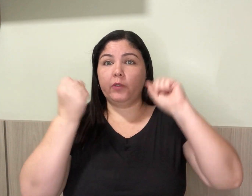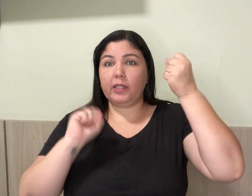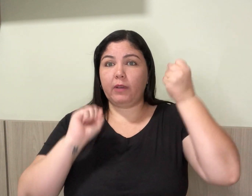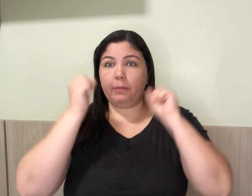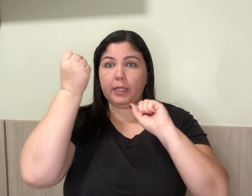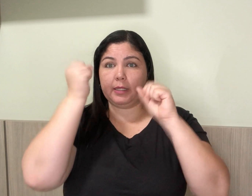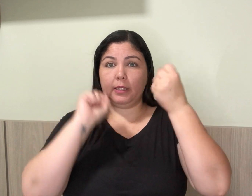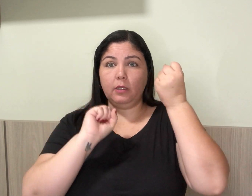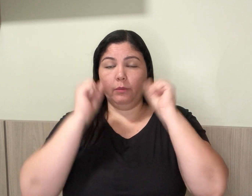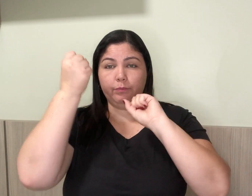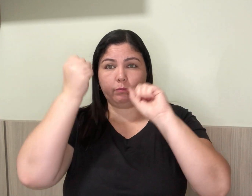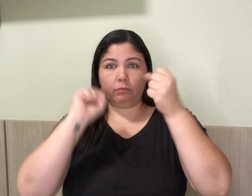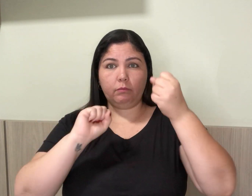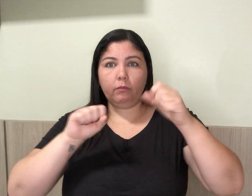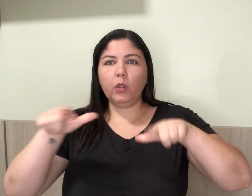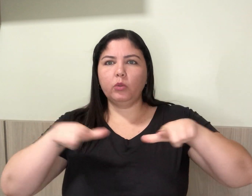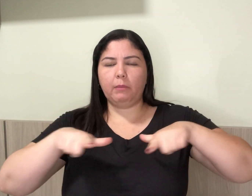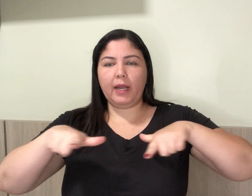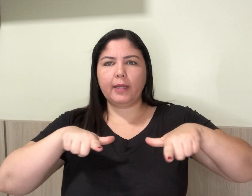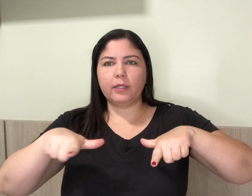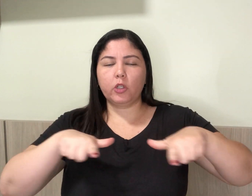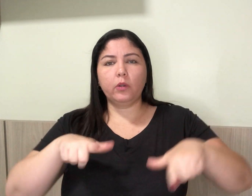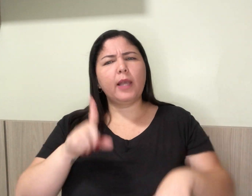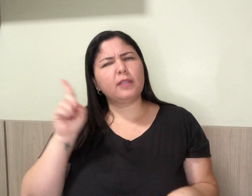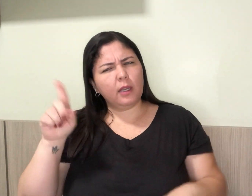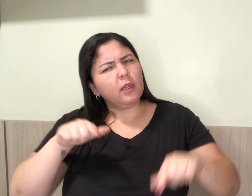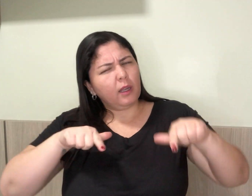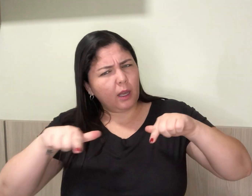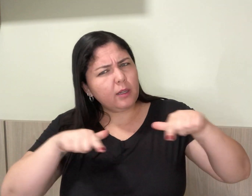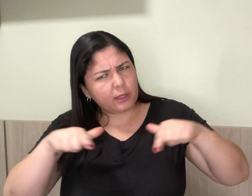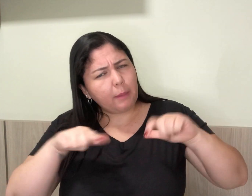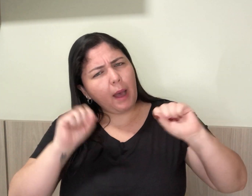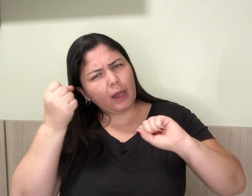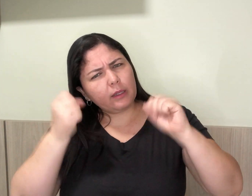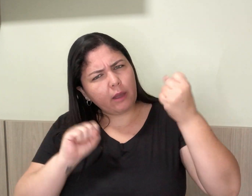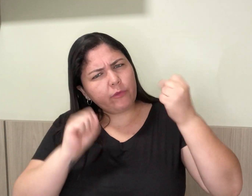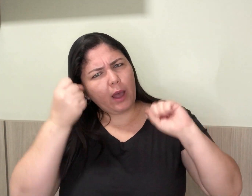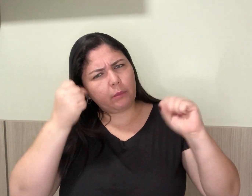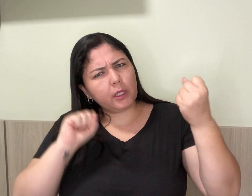faz fábrica assim, ó. O trabalhar que vocês já conhecem. Ele trabalha na fábrica.